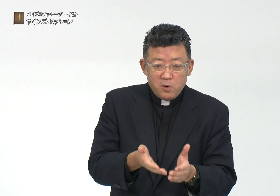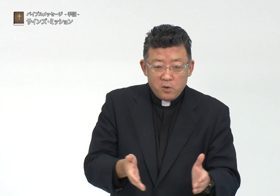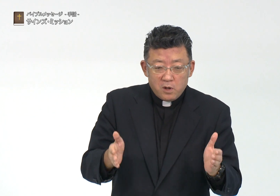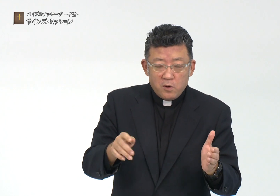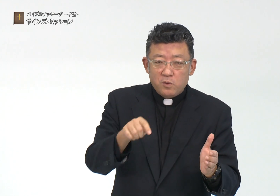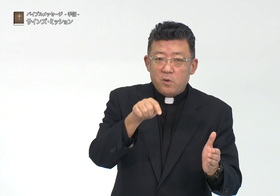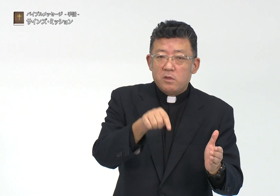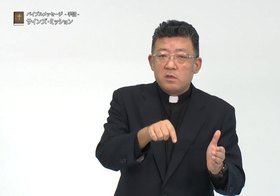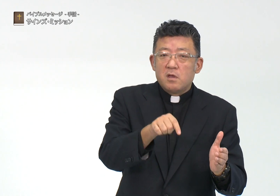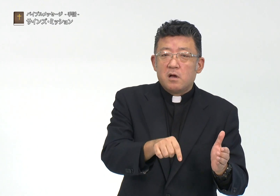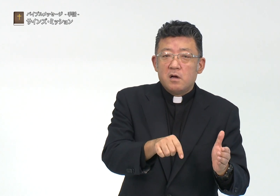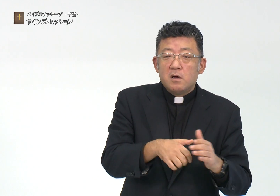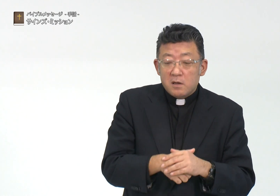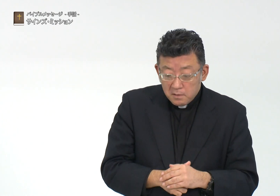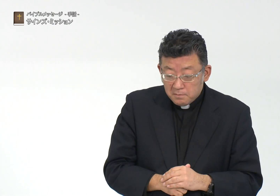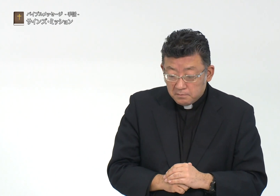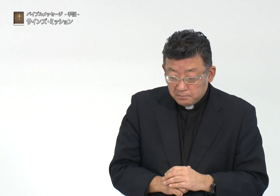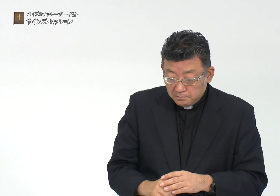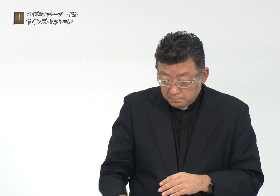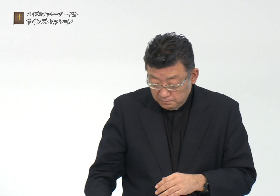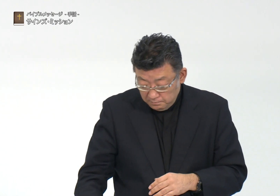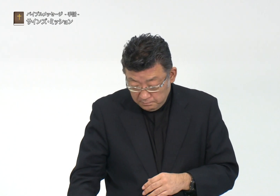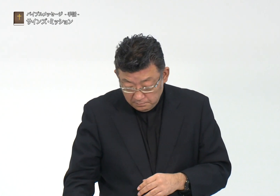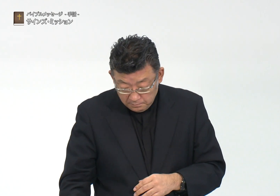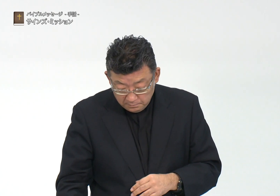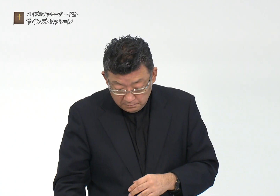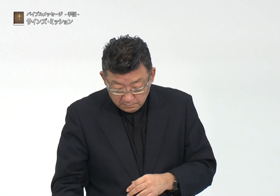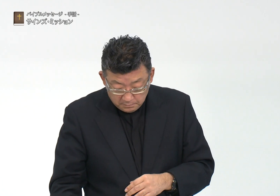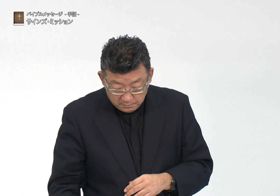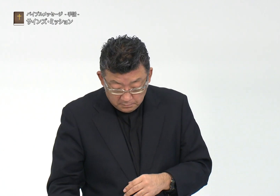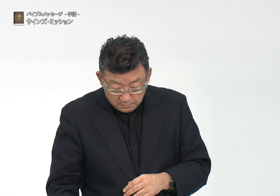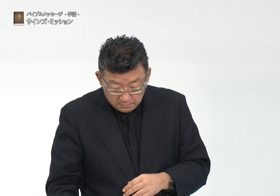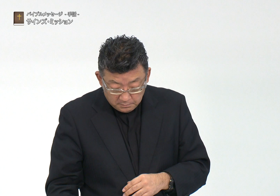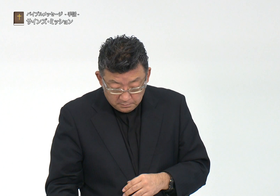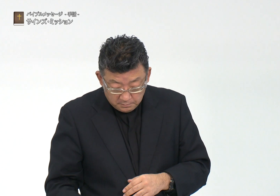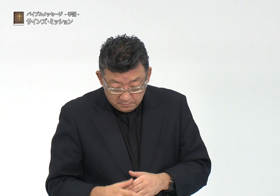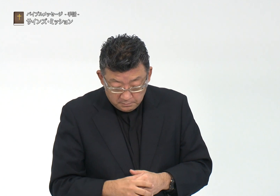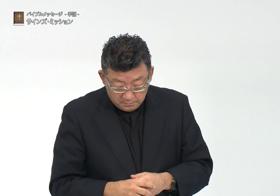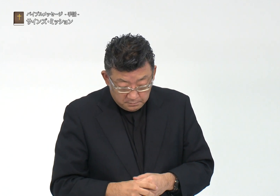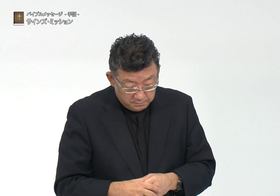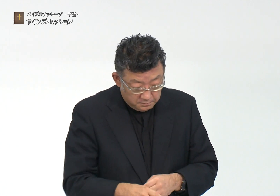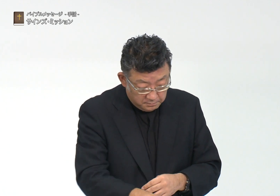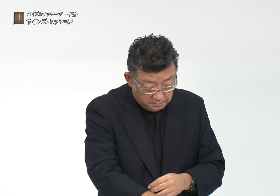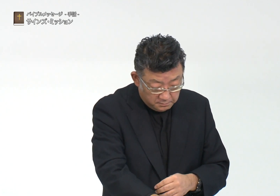大切な印は飼い葉桶の中にあると思ったことでしょう